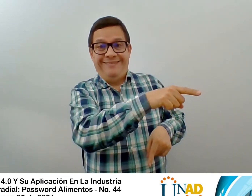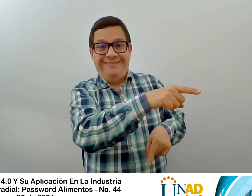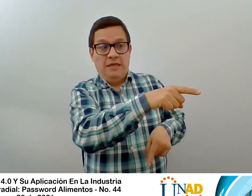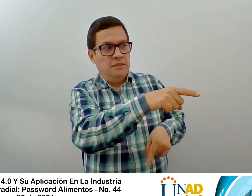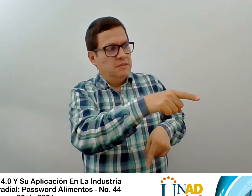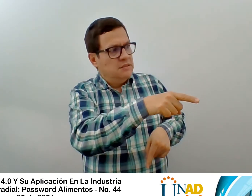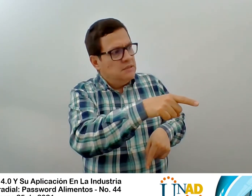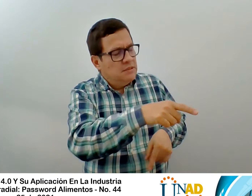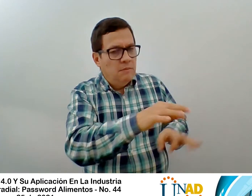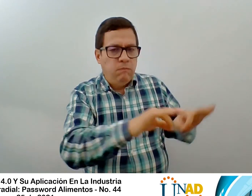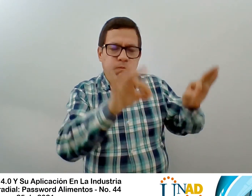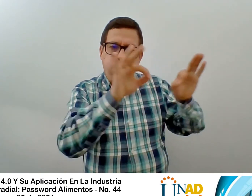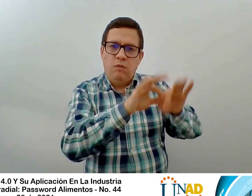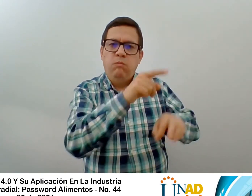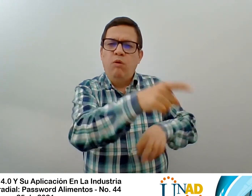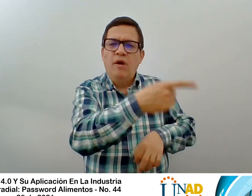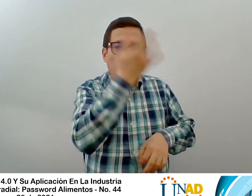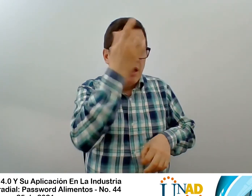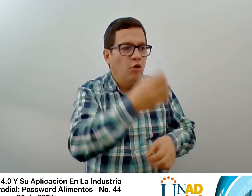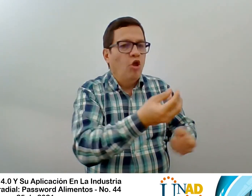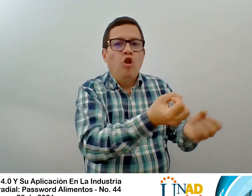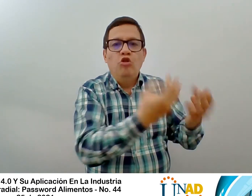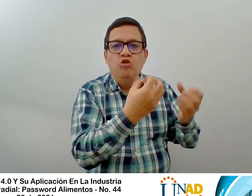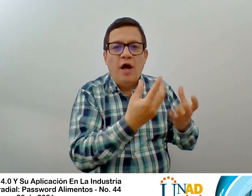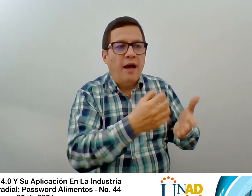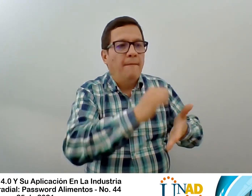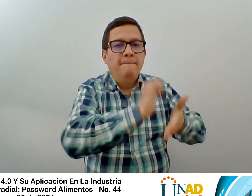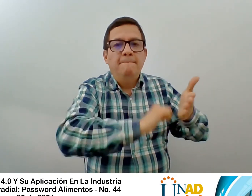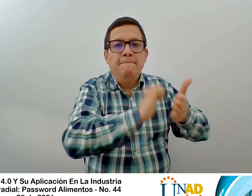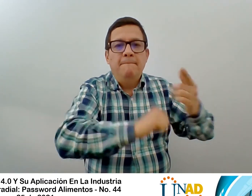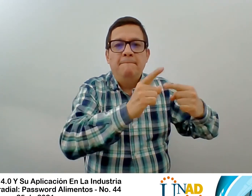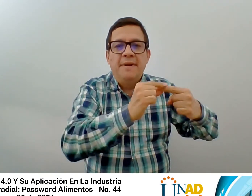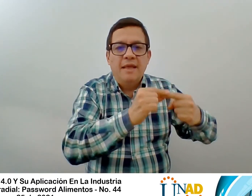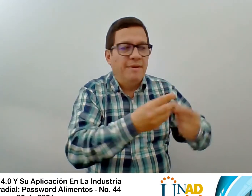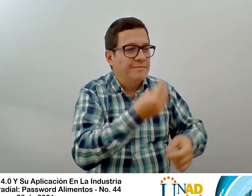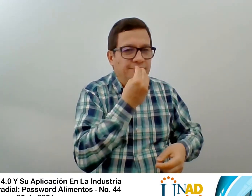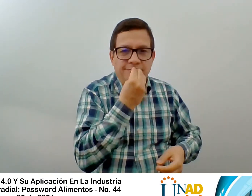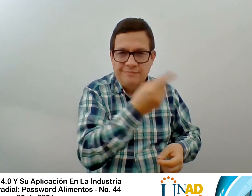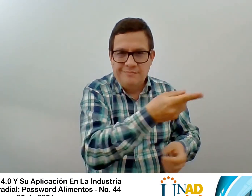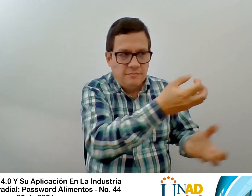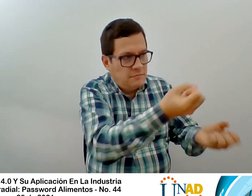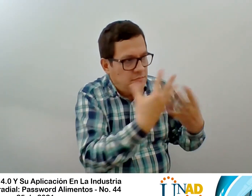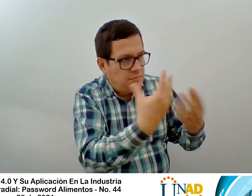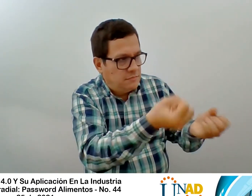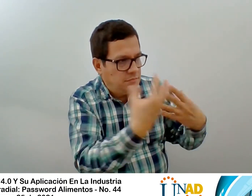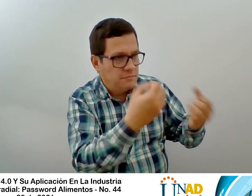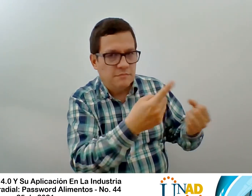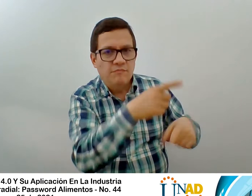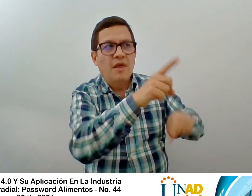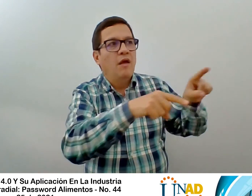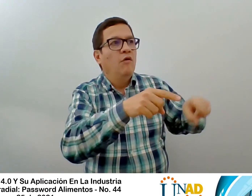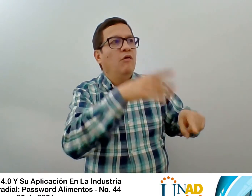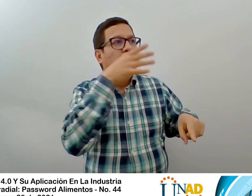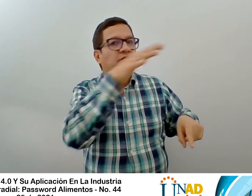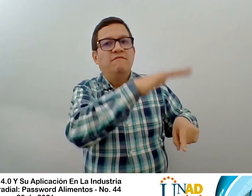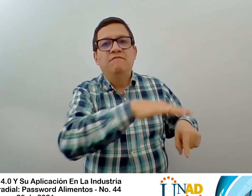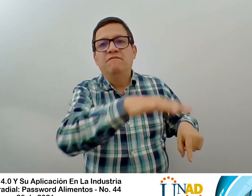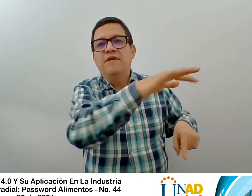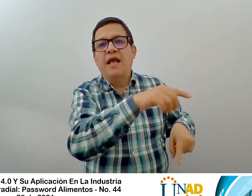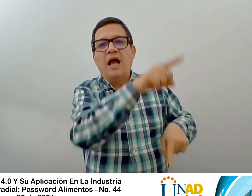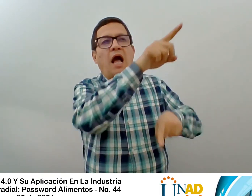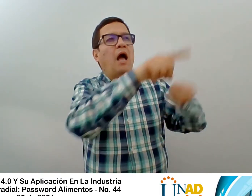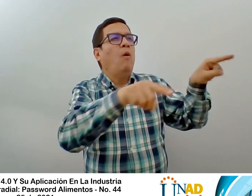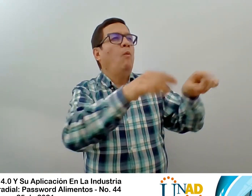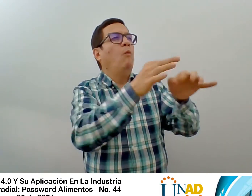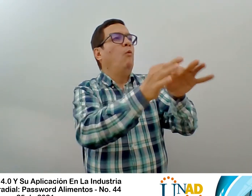que finalmente tienen un papel importantísimo porque son quienes proveen las materias primas, proveen los alimentos. Todavía